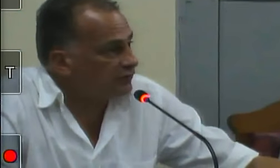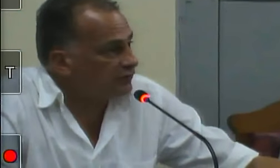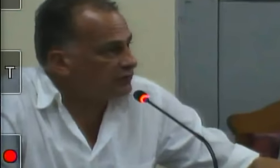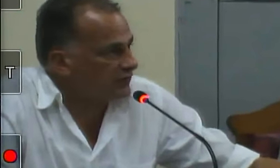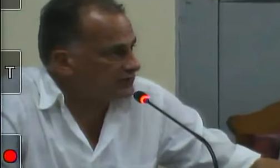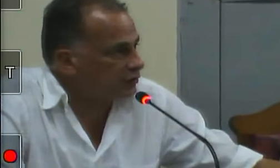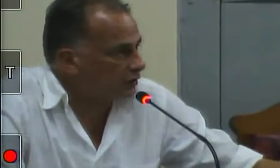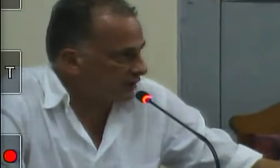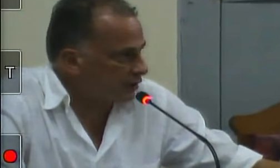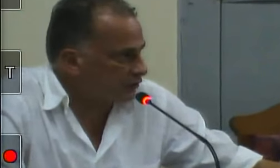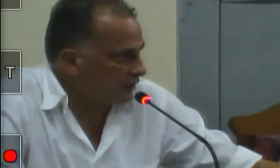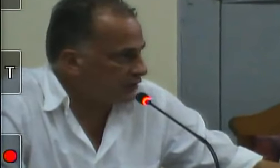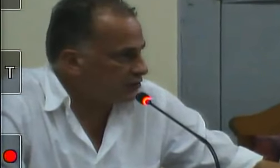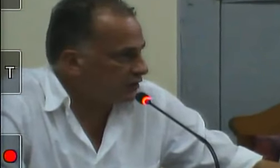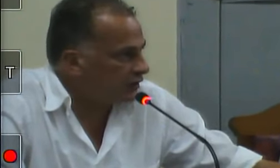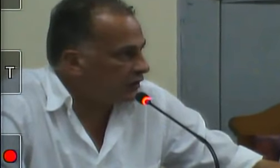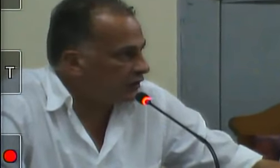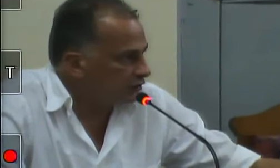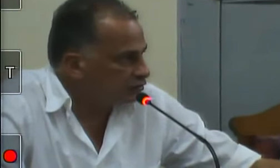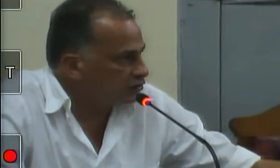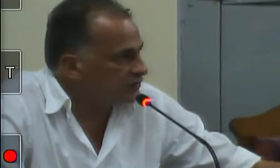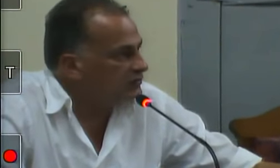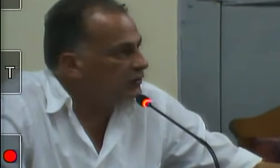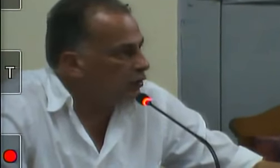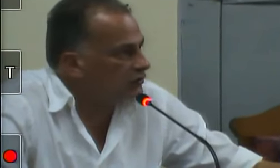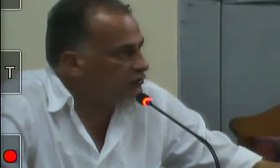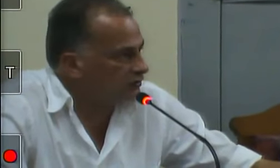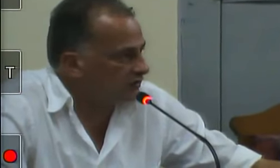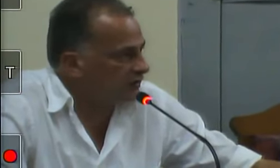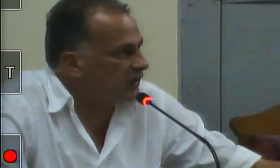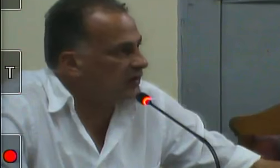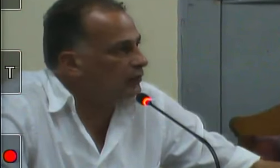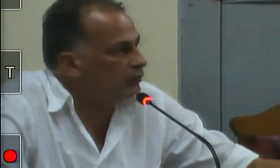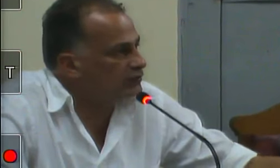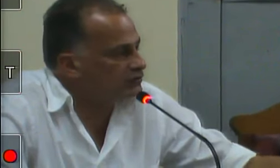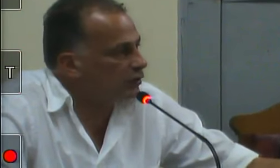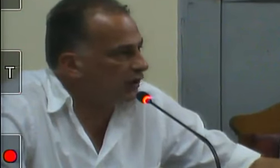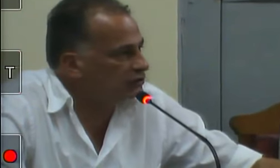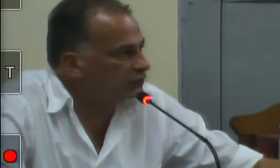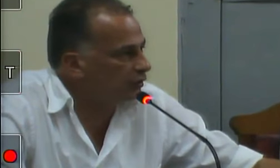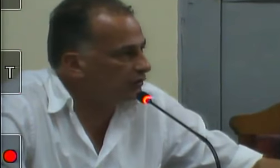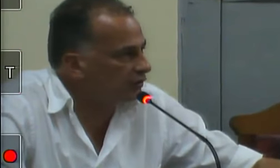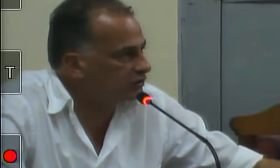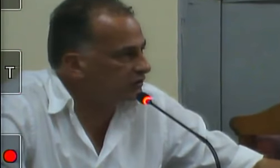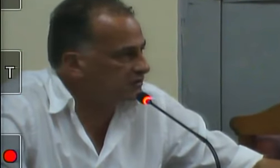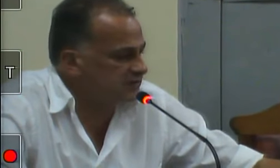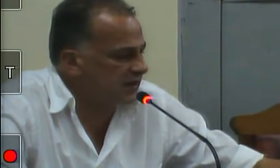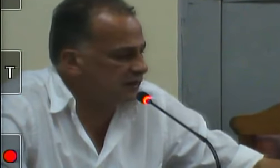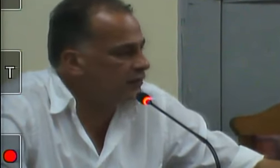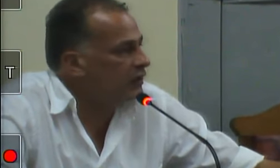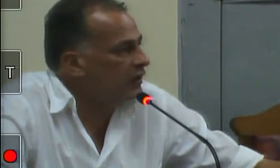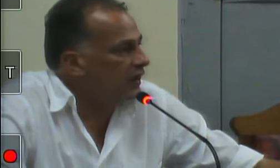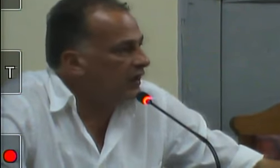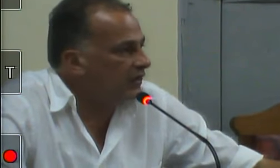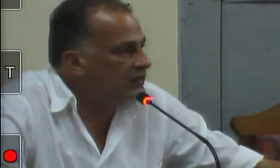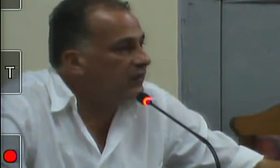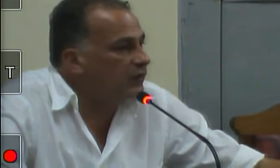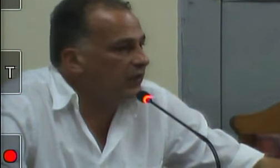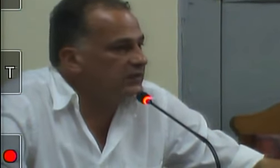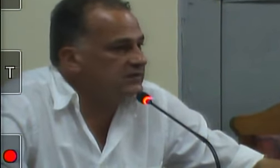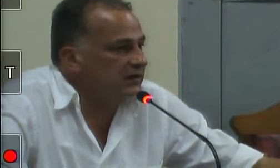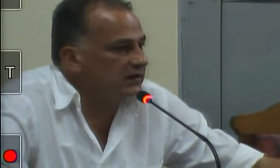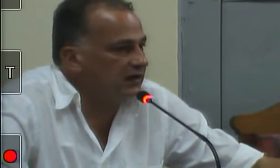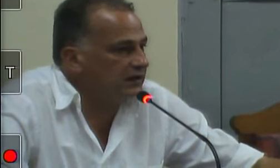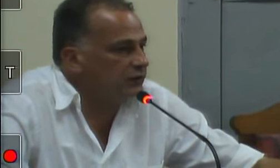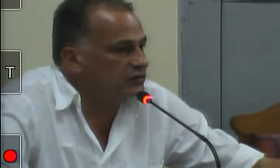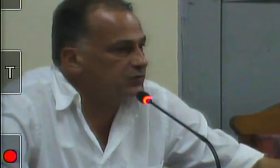da Fundação do André Arcoverde. E isso já se encontra junto à Secretaria. Por isso que eu acho importante, necessário, que também